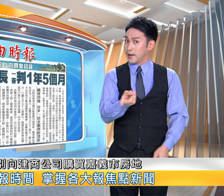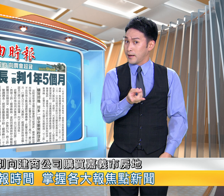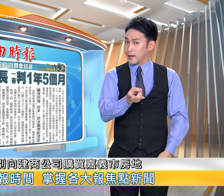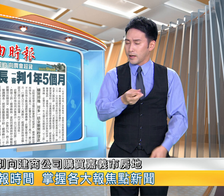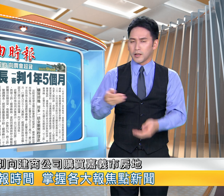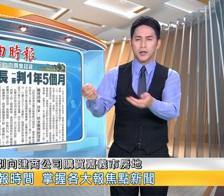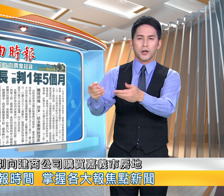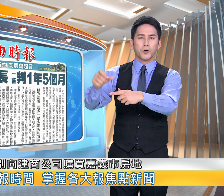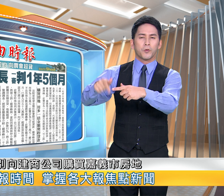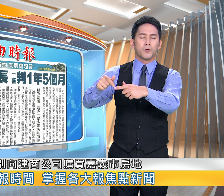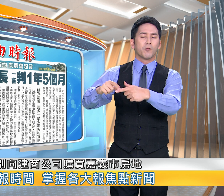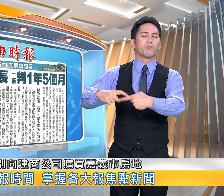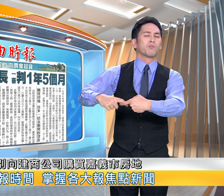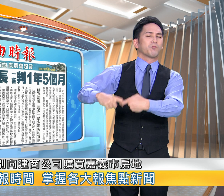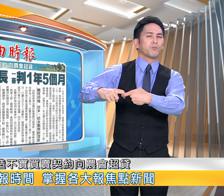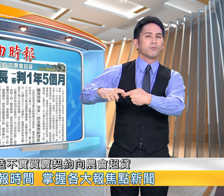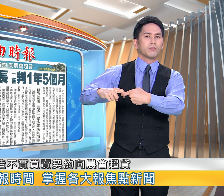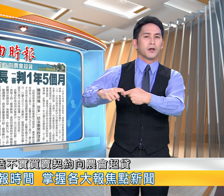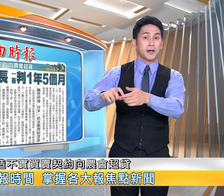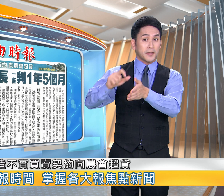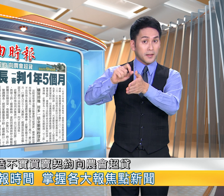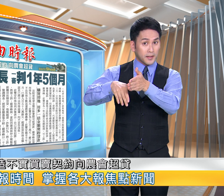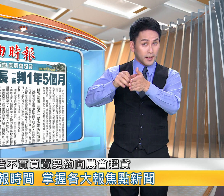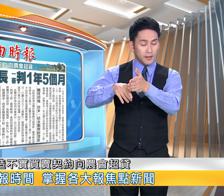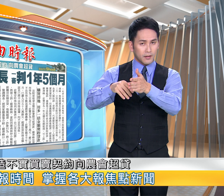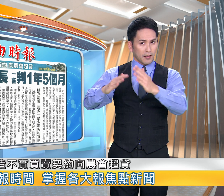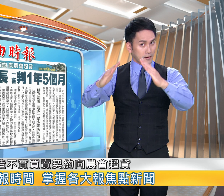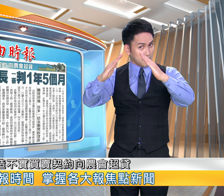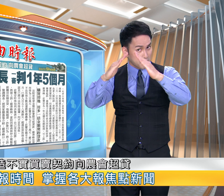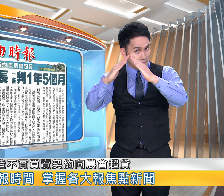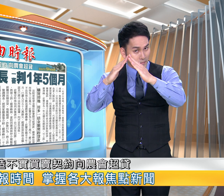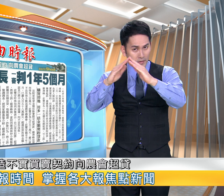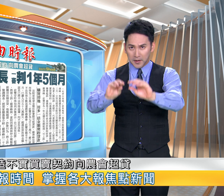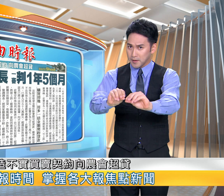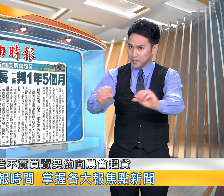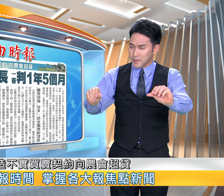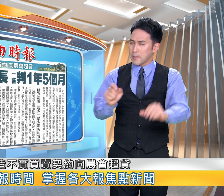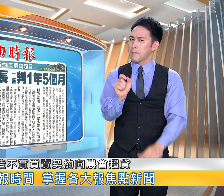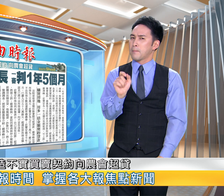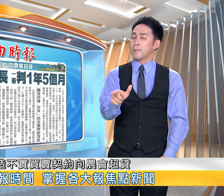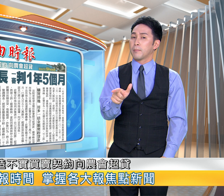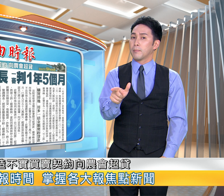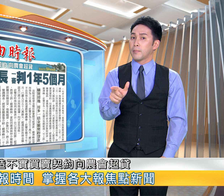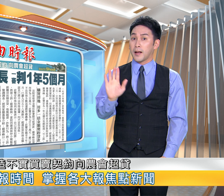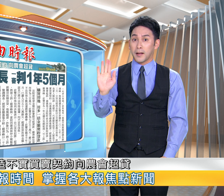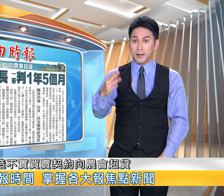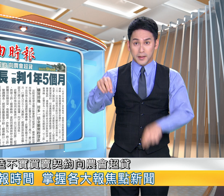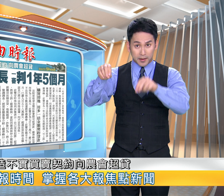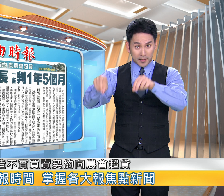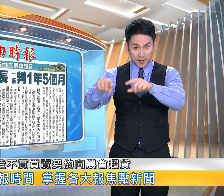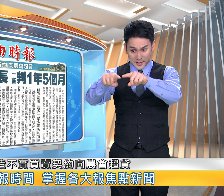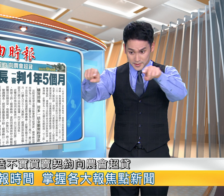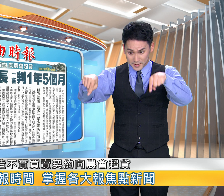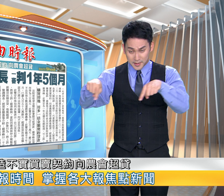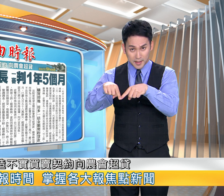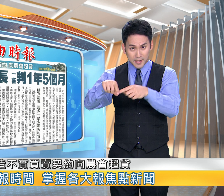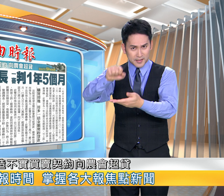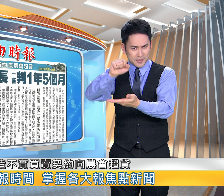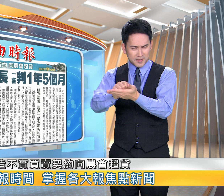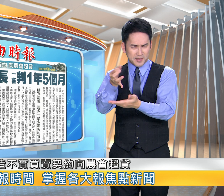嘉义市房地，制造不实的买卖契约，向农会来超贷。而